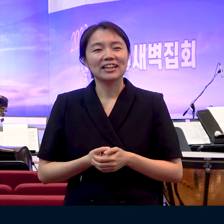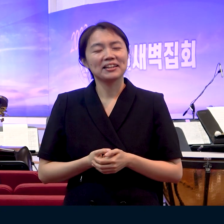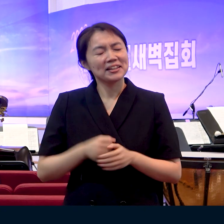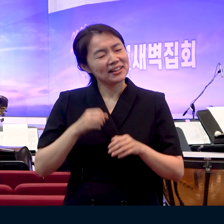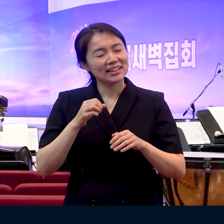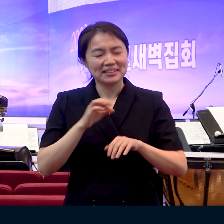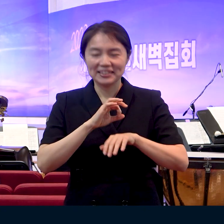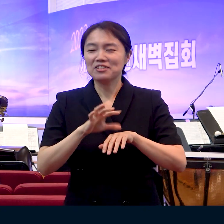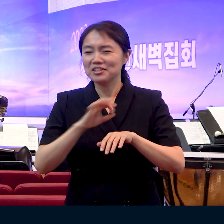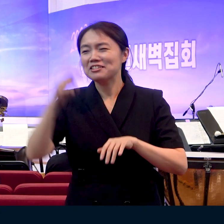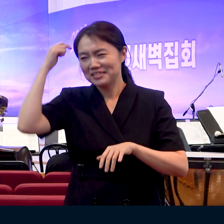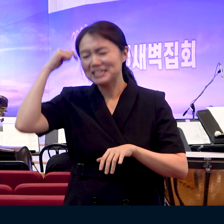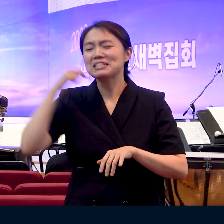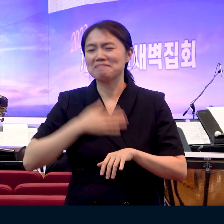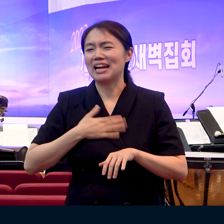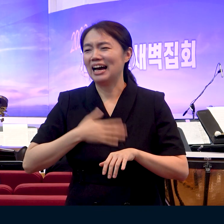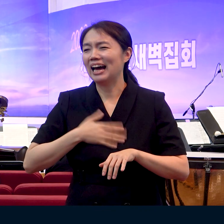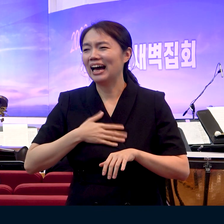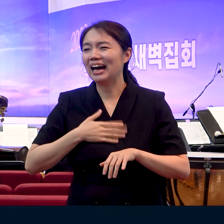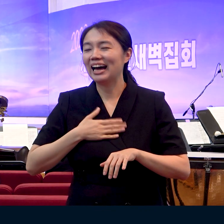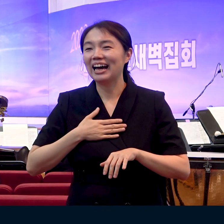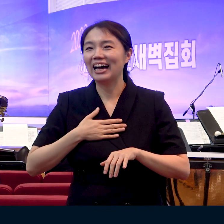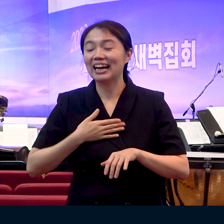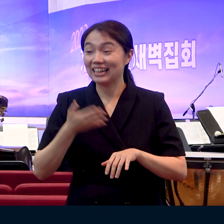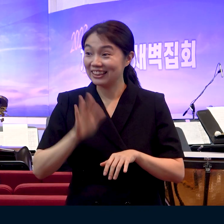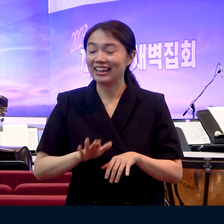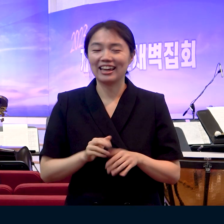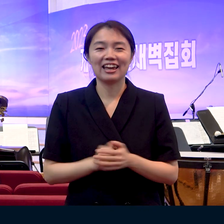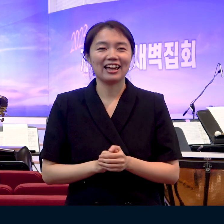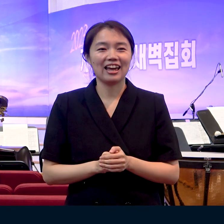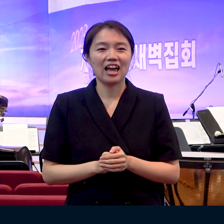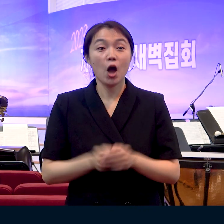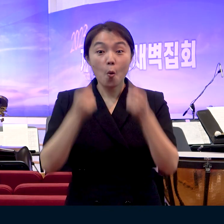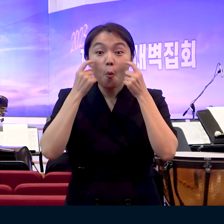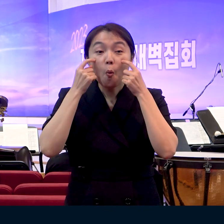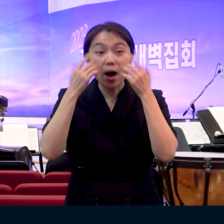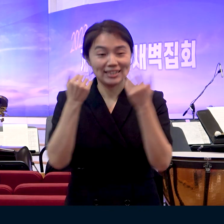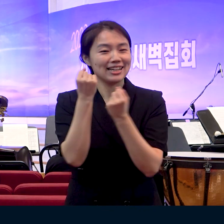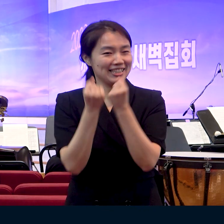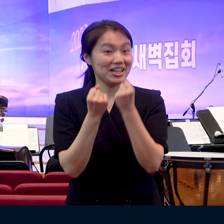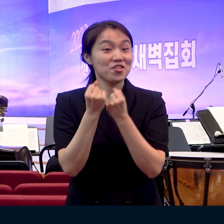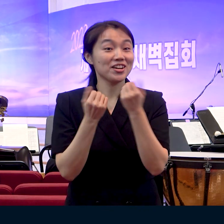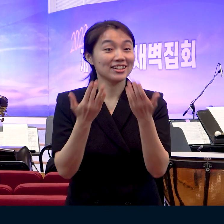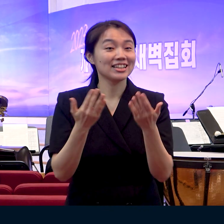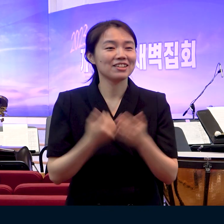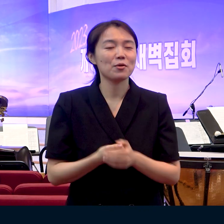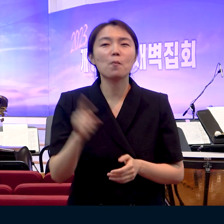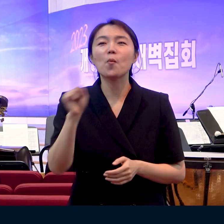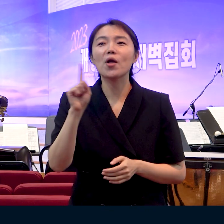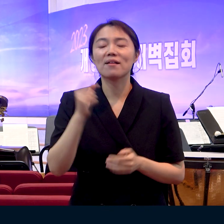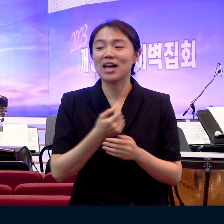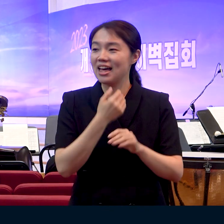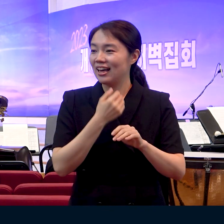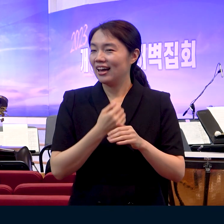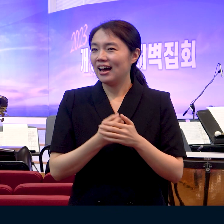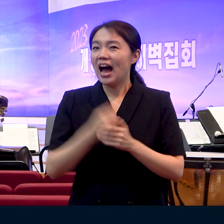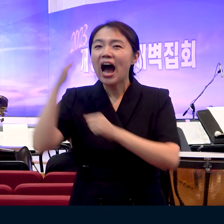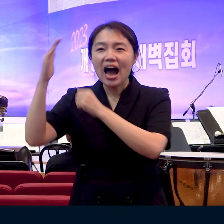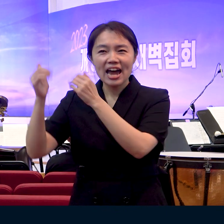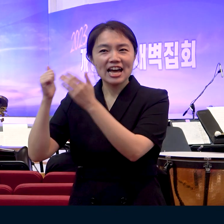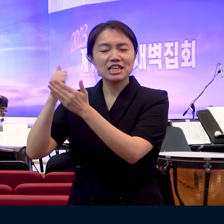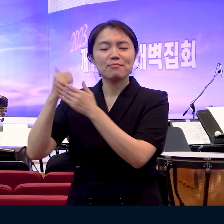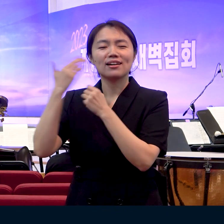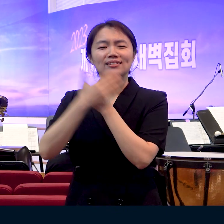있어요. 그런데 그것을 오늘 말씀에 따라 좀 더 확실하게 정의하면요, 그건 다른 게 아니라